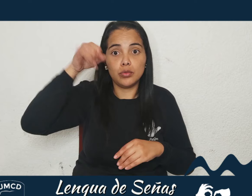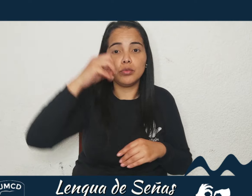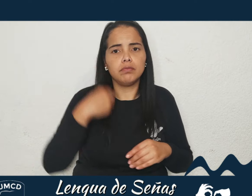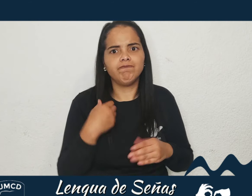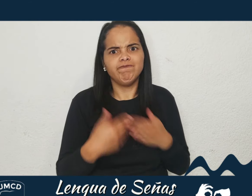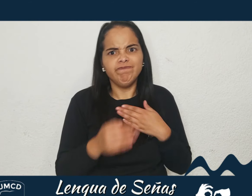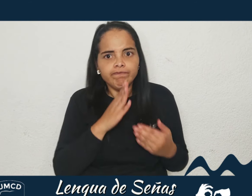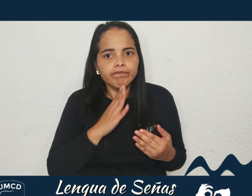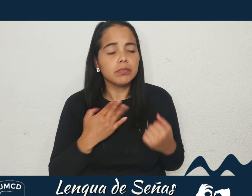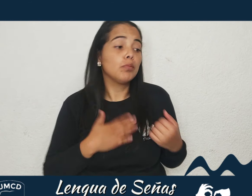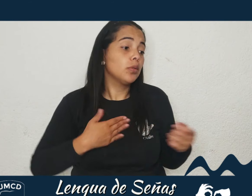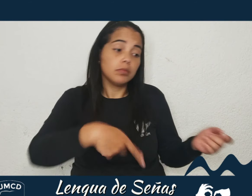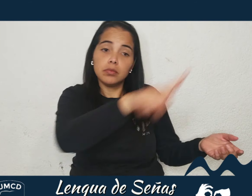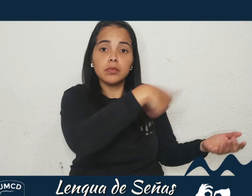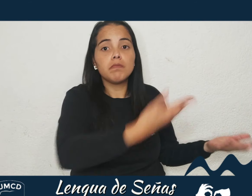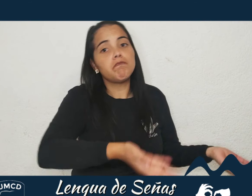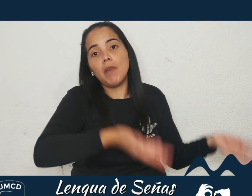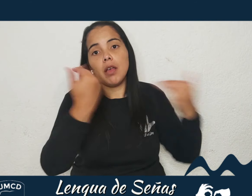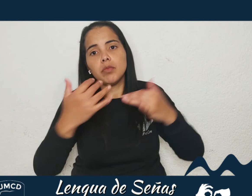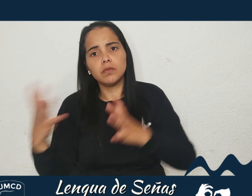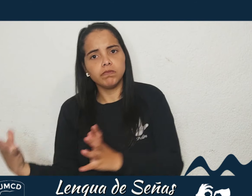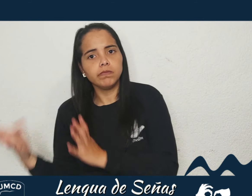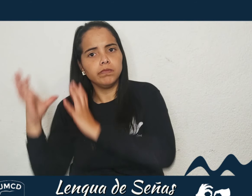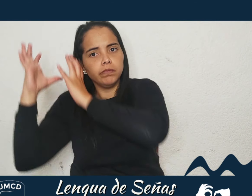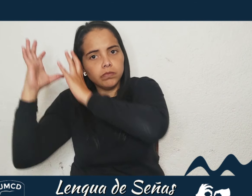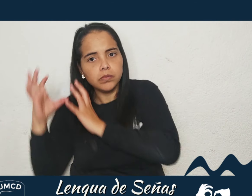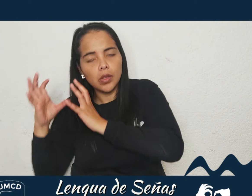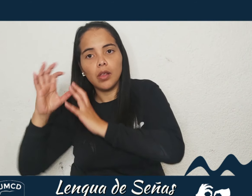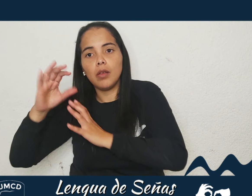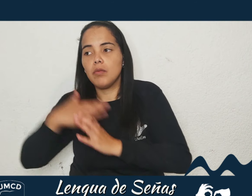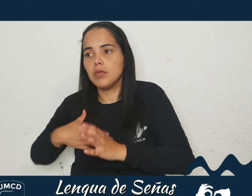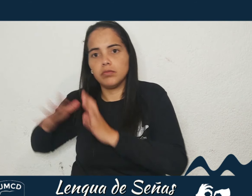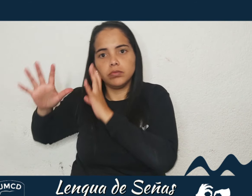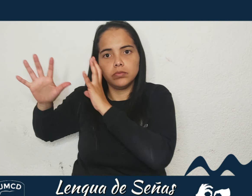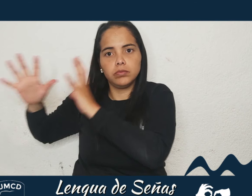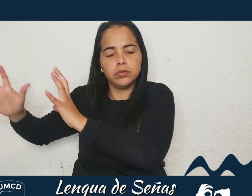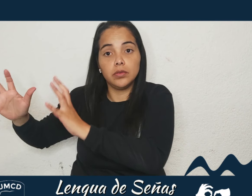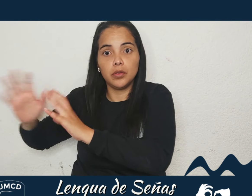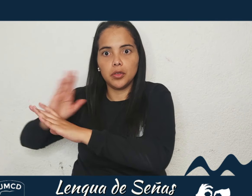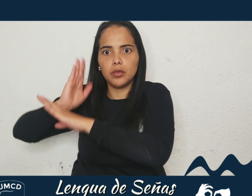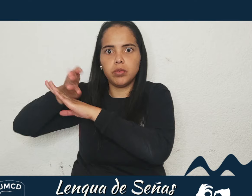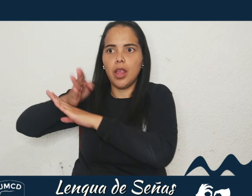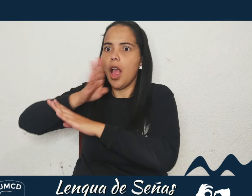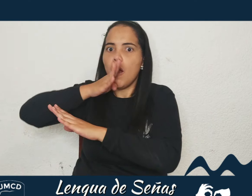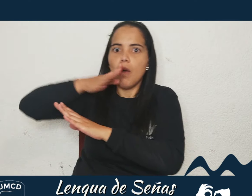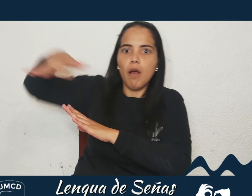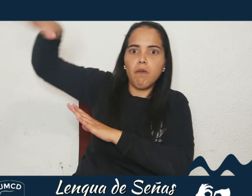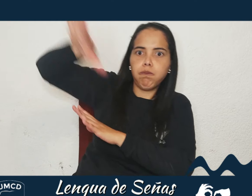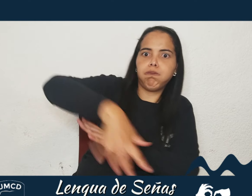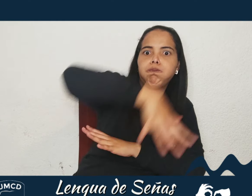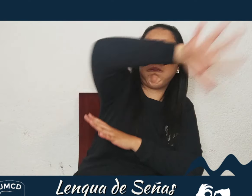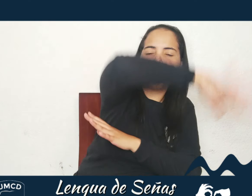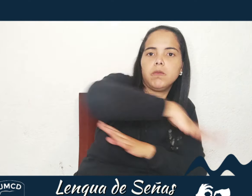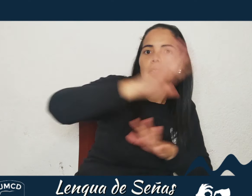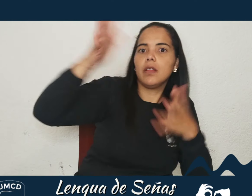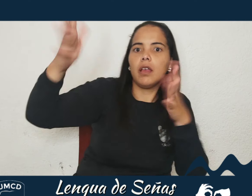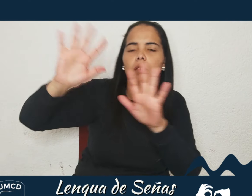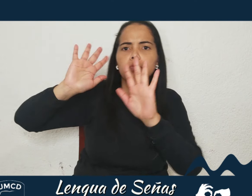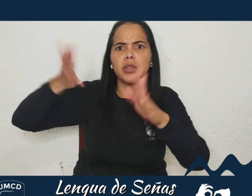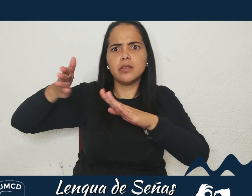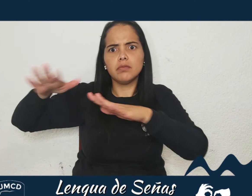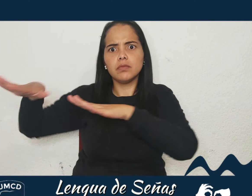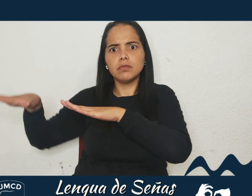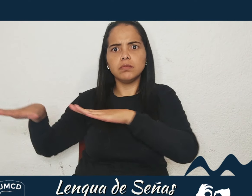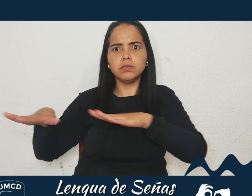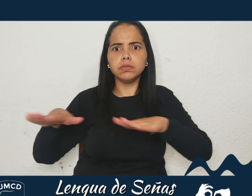pies en el río Jordán y en ese instante, río arriba, Dios detiene las aguas para que no baje más del